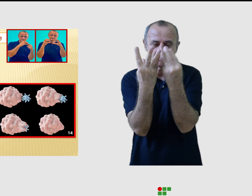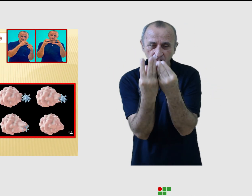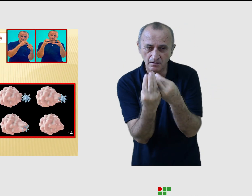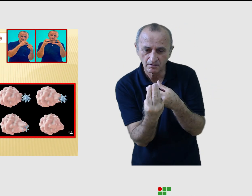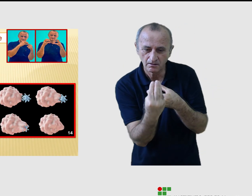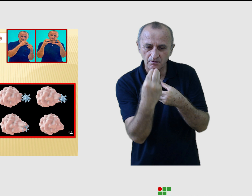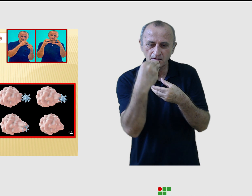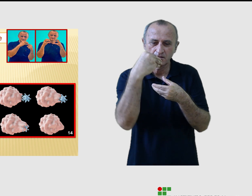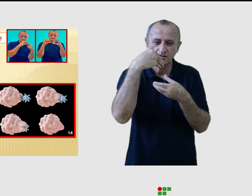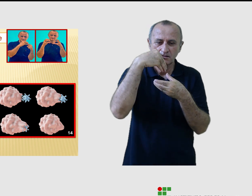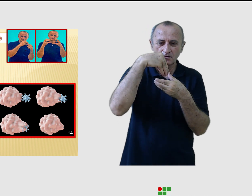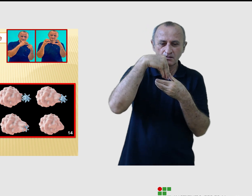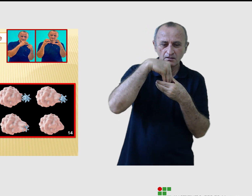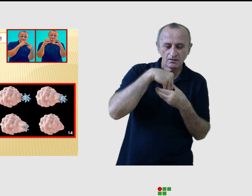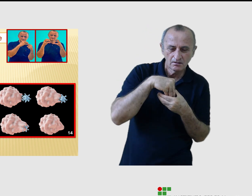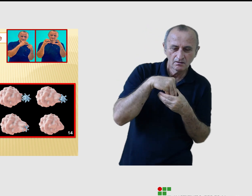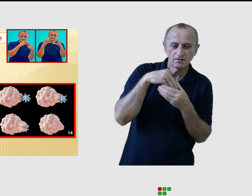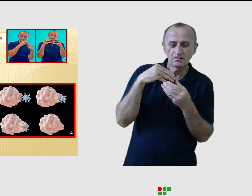Veja aqui: